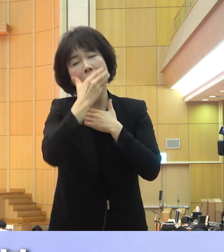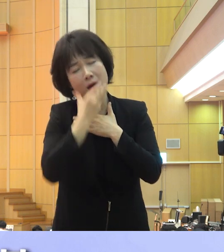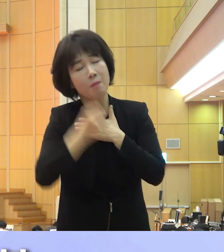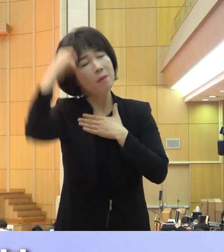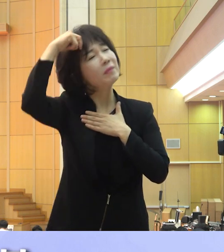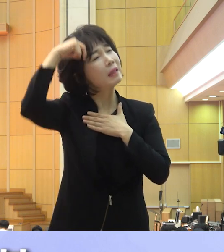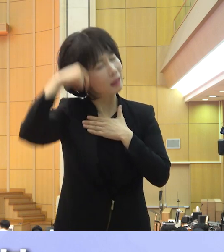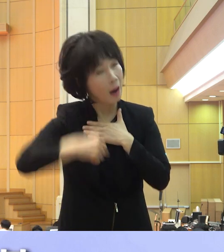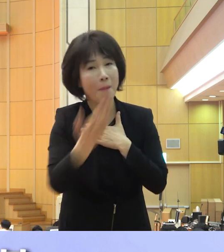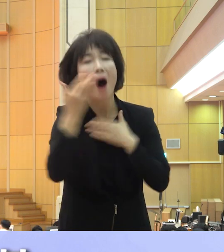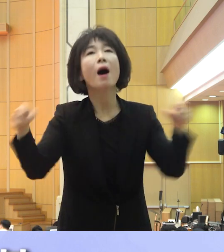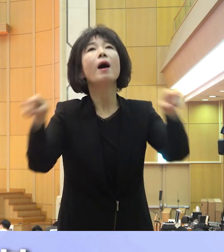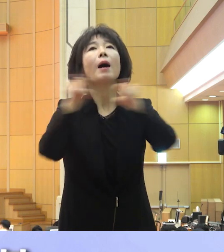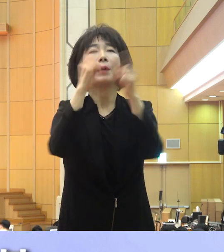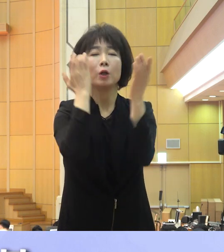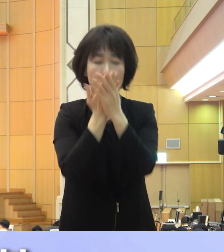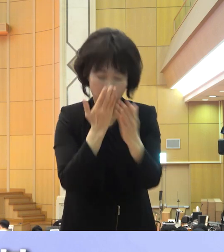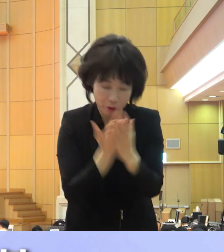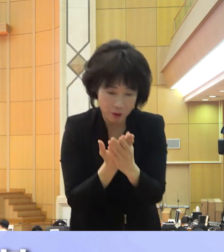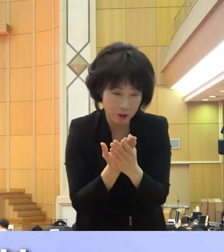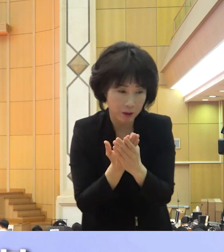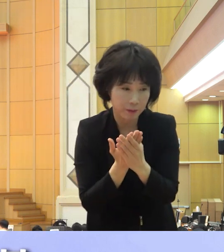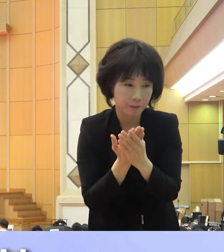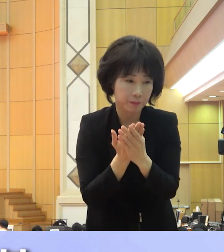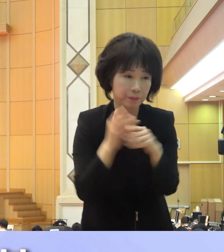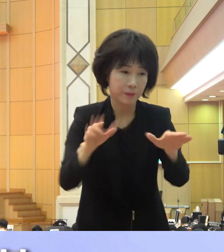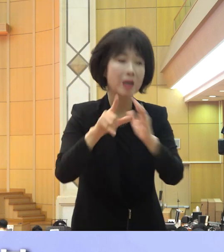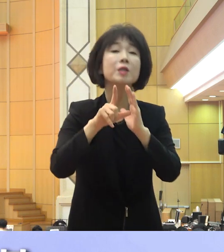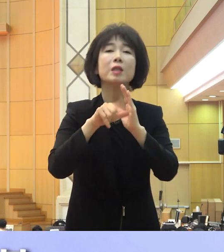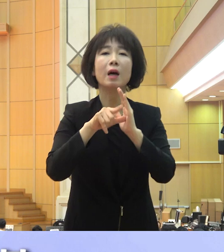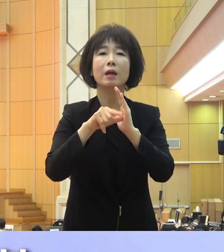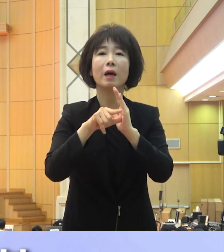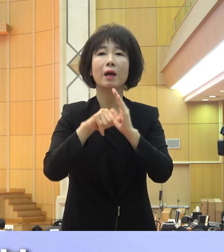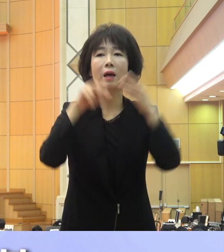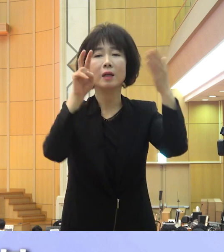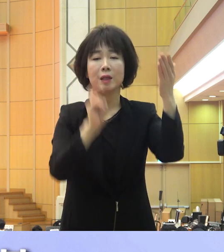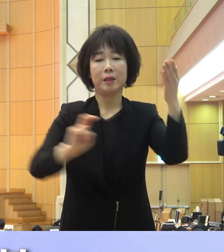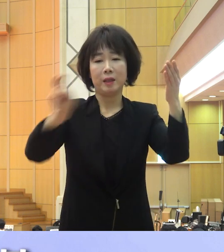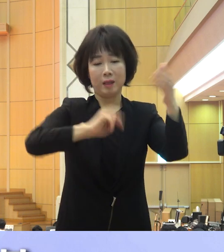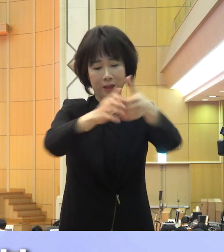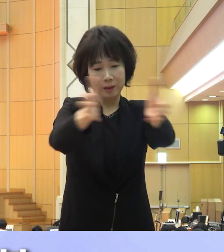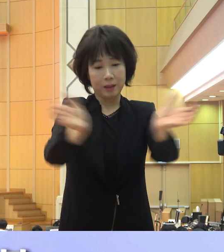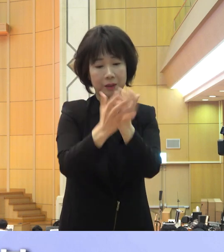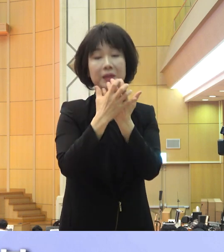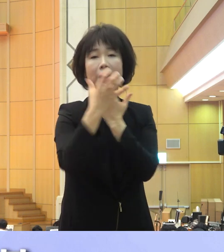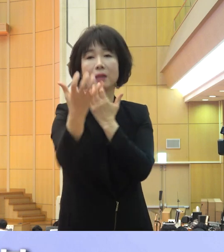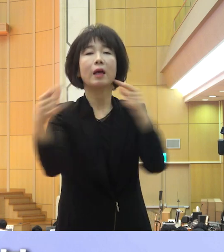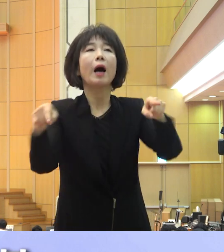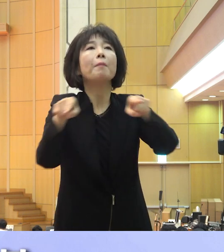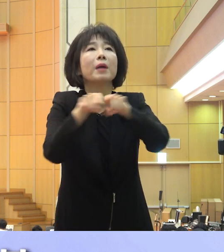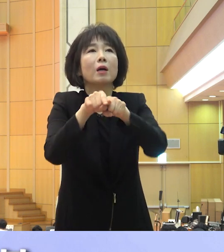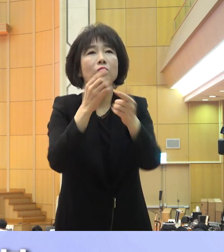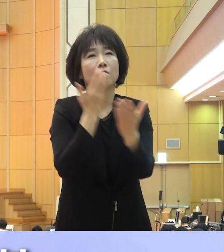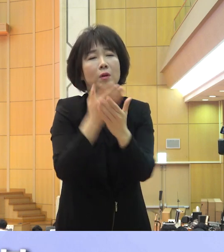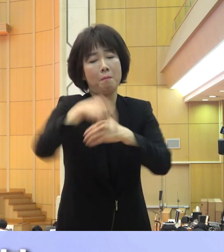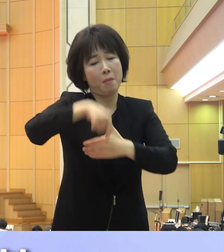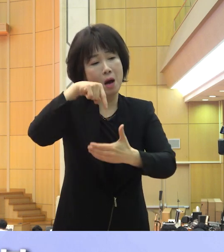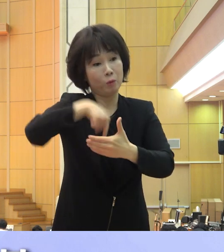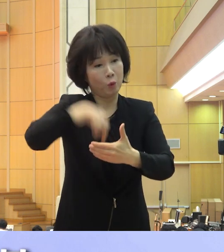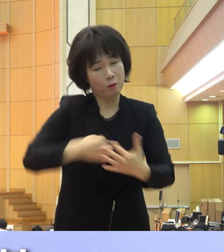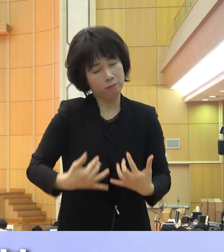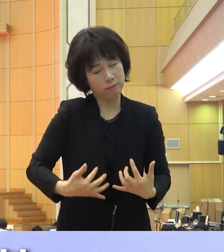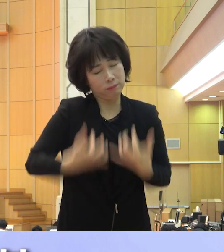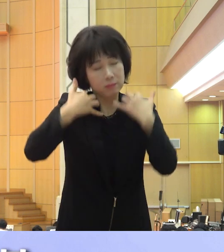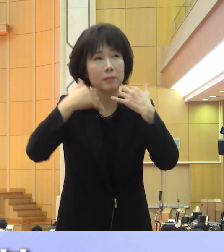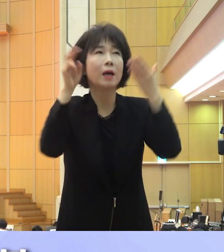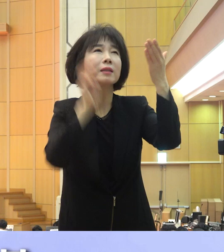수 있도록 주님 함께하여 주시옵소서. 이 시간 성호를 찬양하는 찬양대회에 함께하여 주시길 원합니다. 마음의 소리가